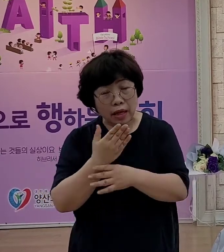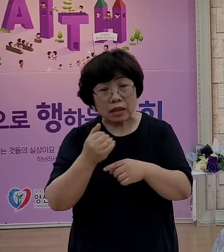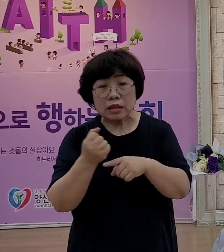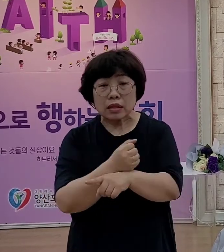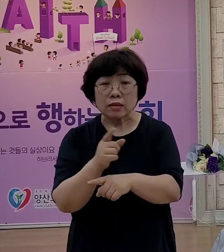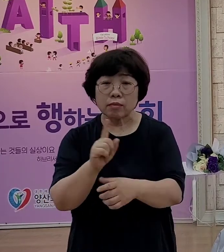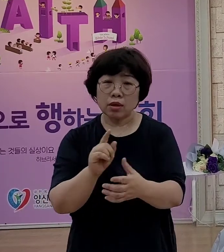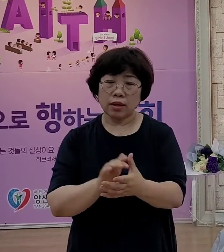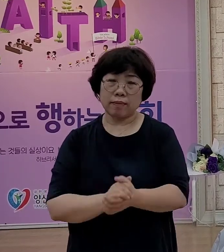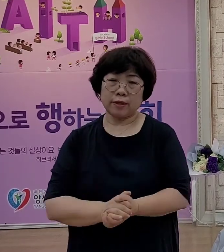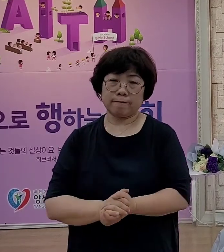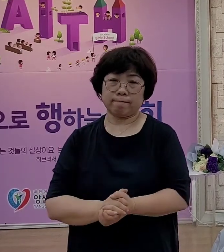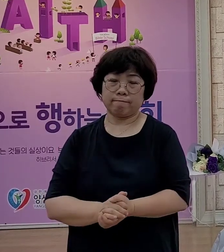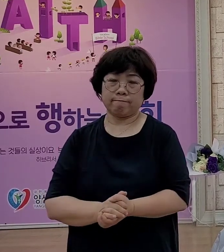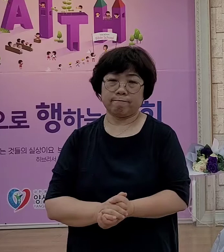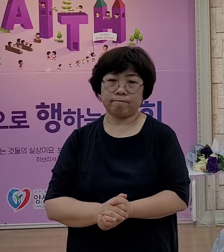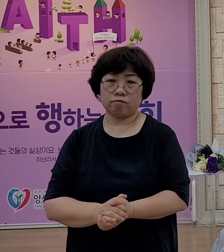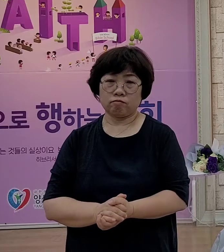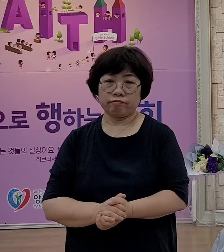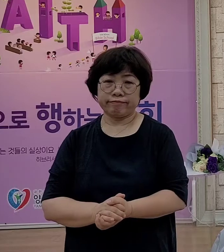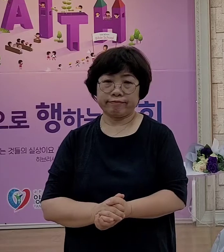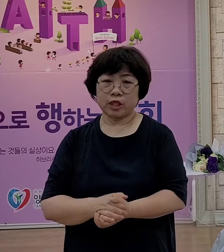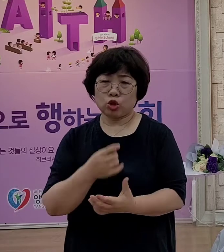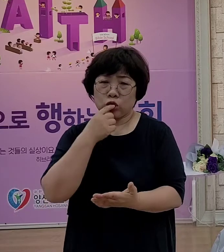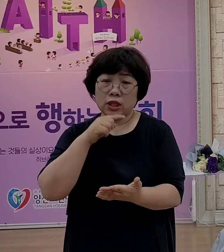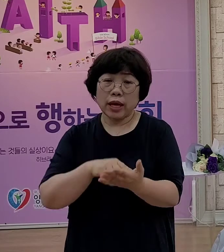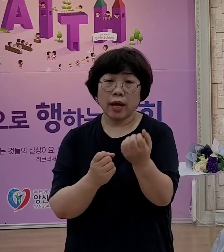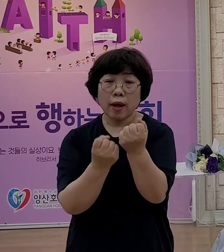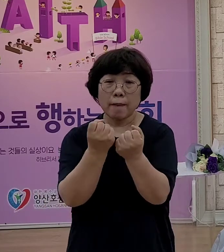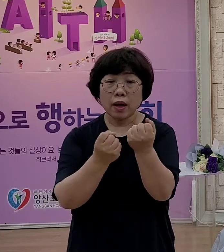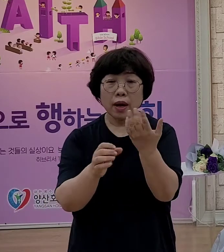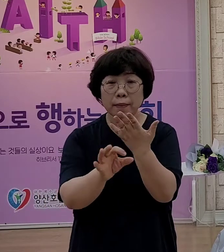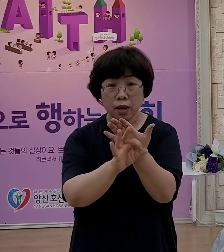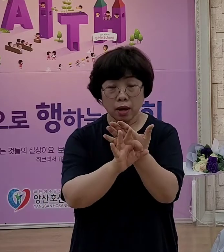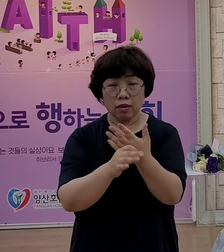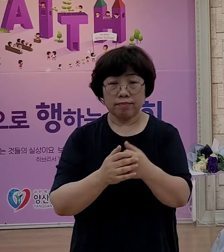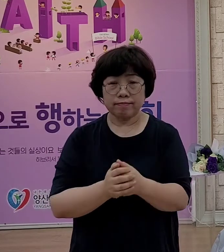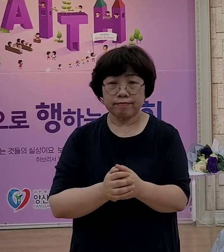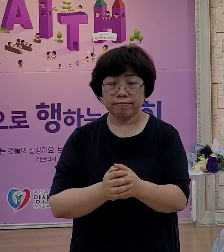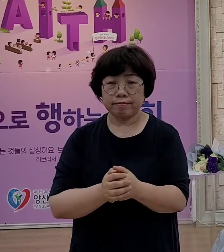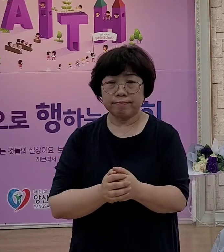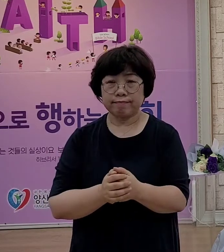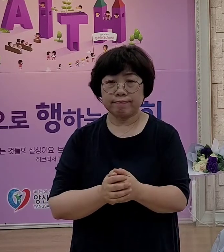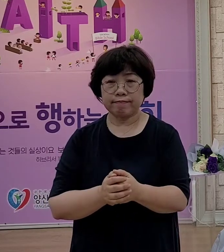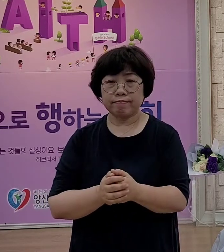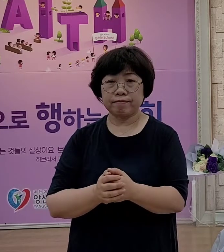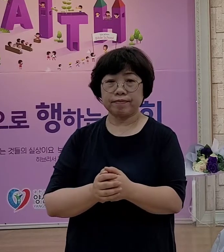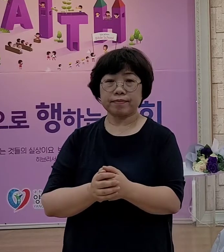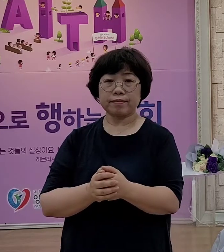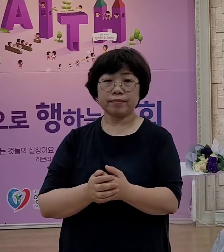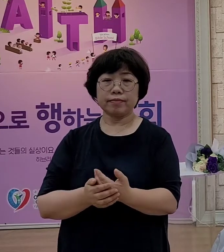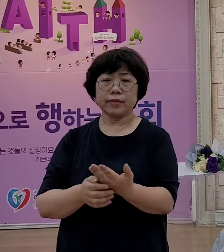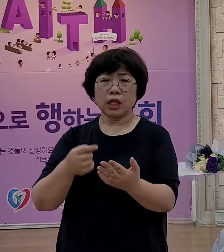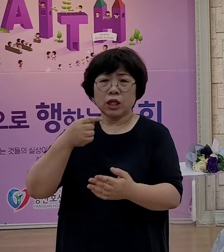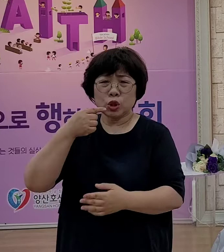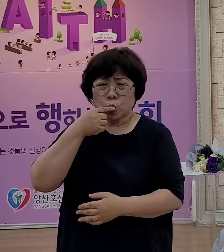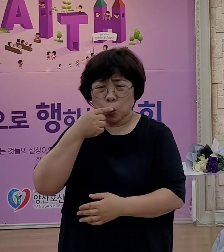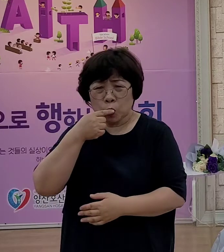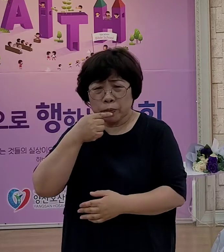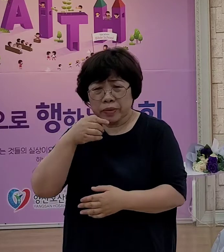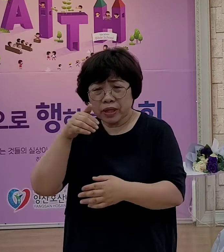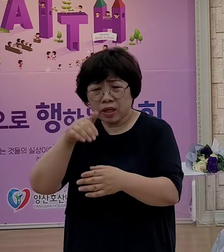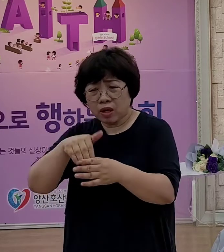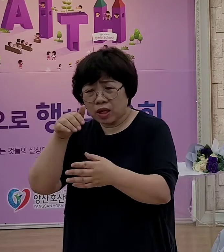있겠죠. 그런데 쉽게 말씀드리면, 저는 이렇게 생각해요. 여러분, 소금이 안